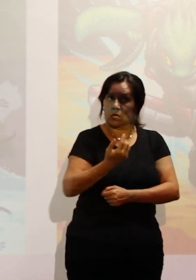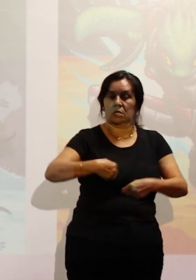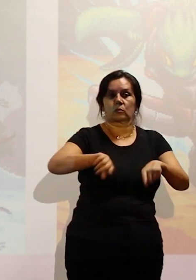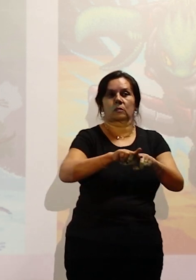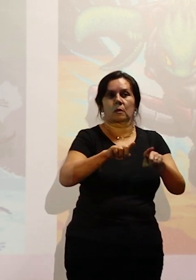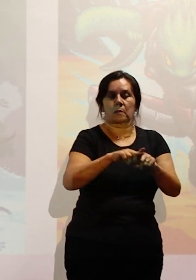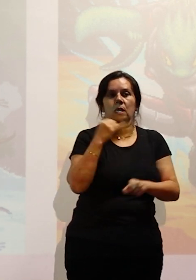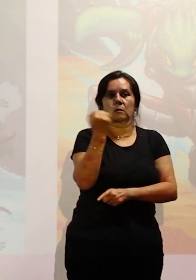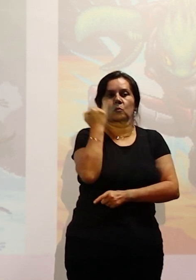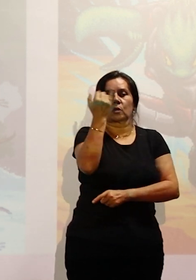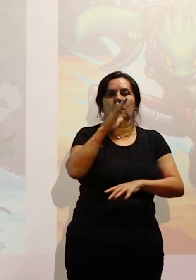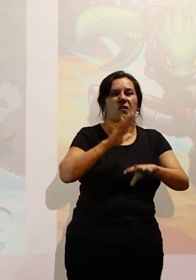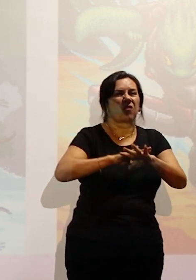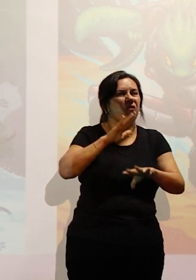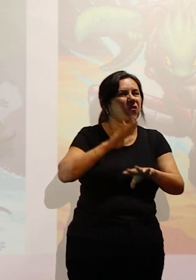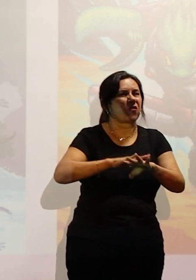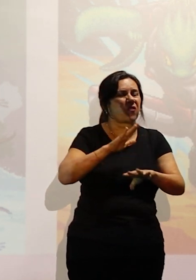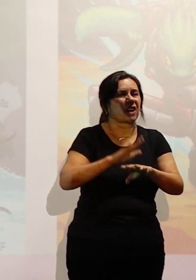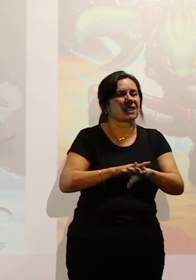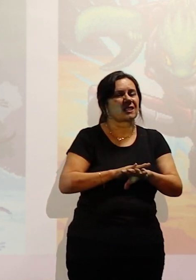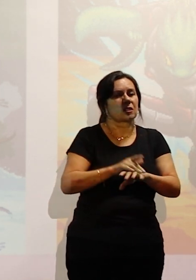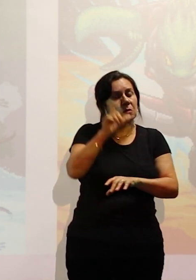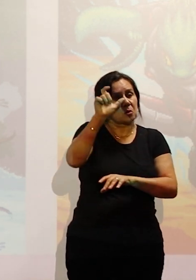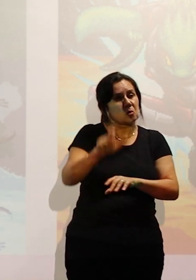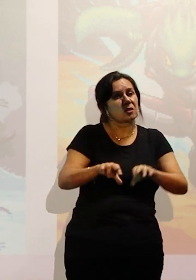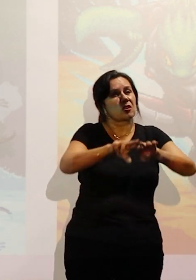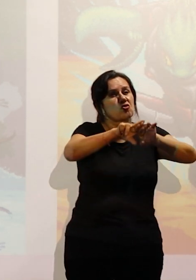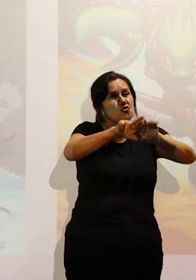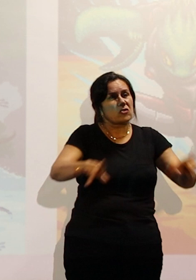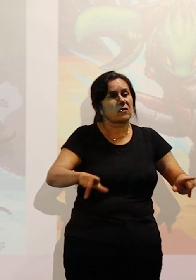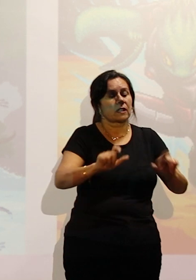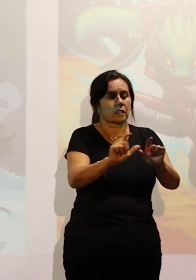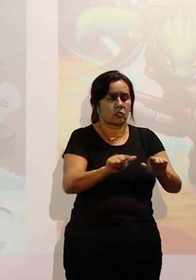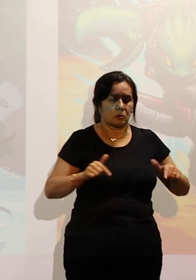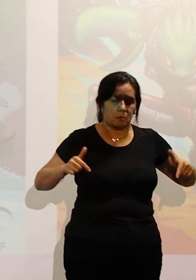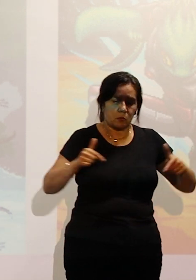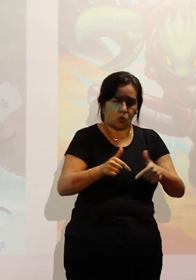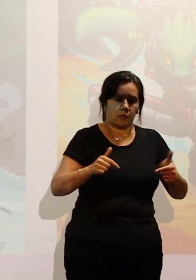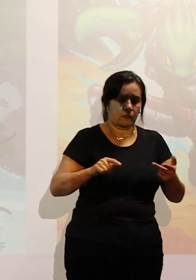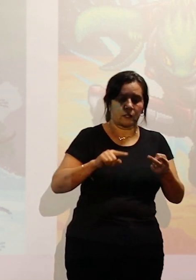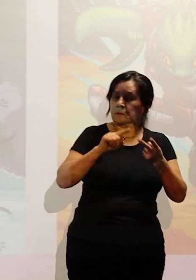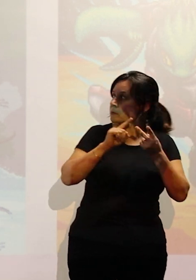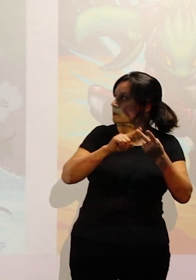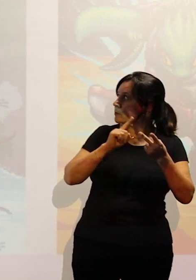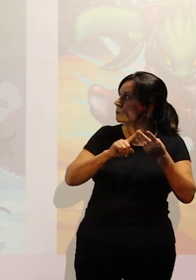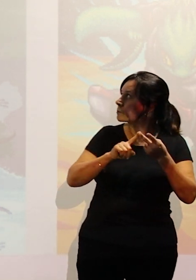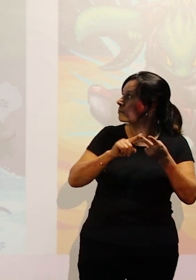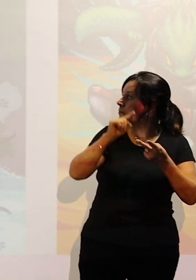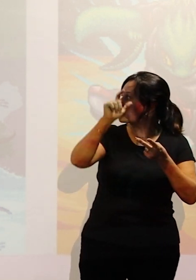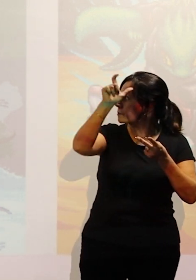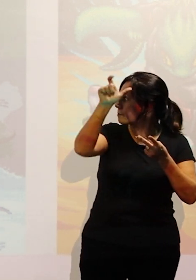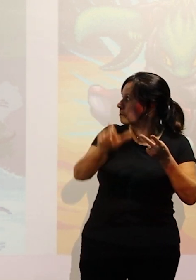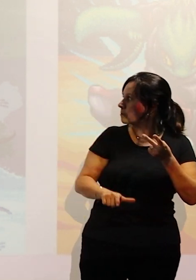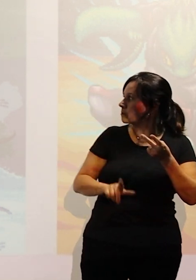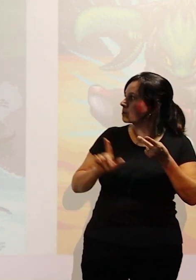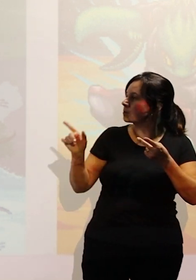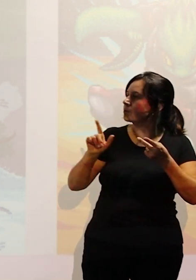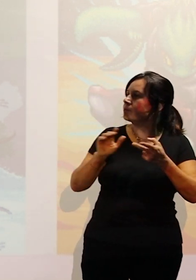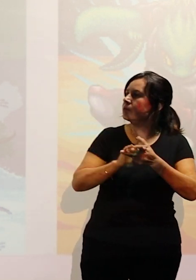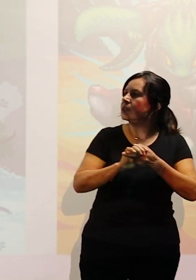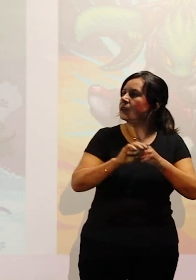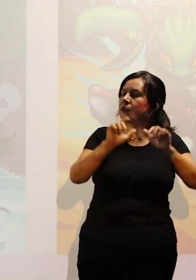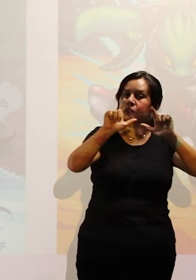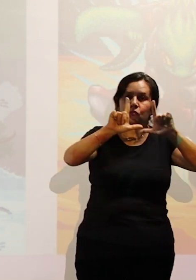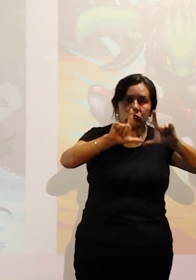né, e fazer alguma coisa diferenciada aí para o evento. O da Guilda do Macaco era um podcast de RPG